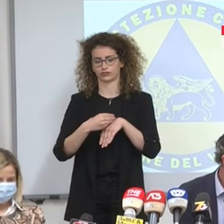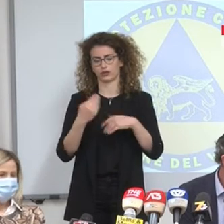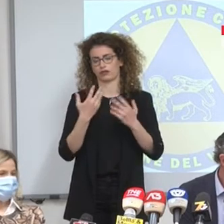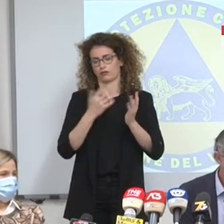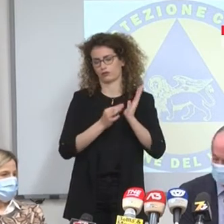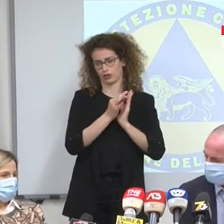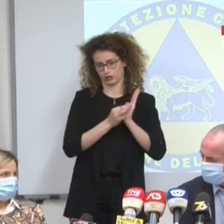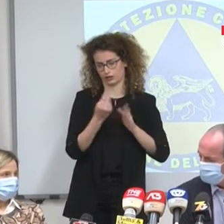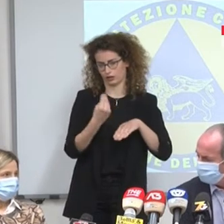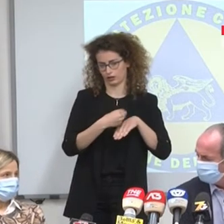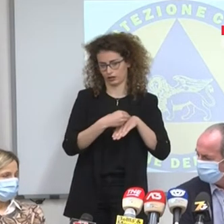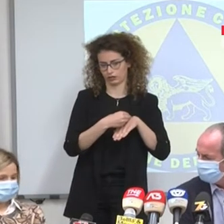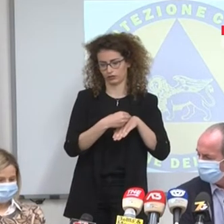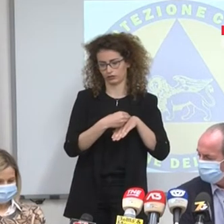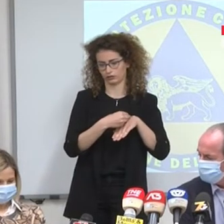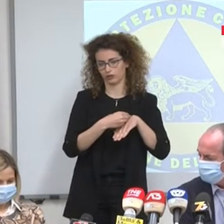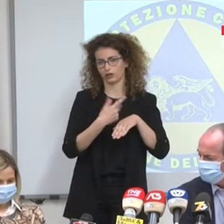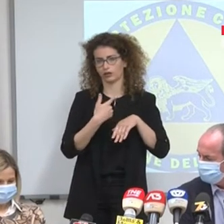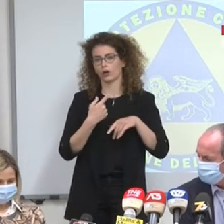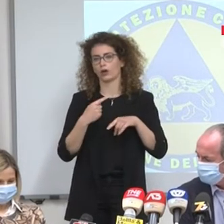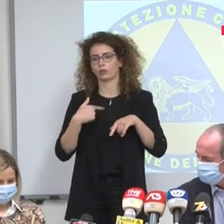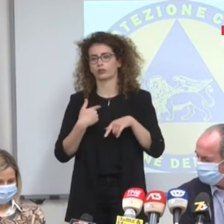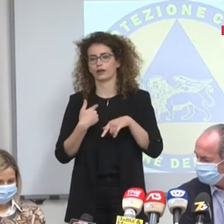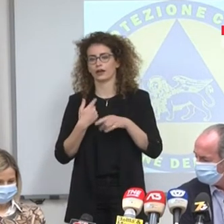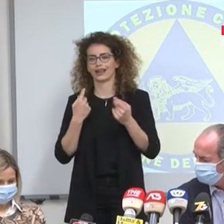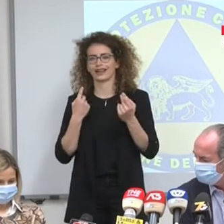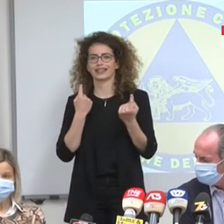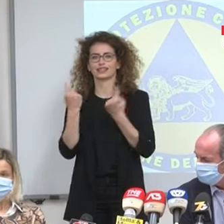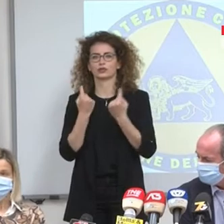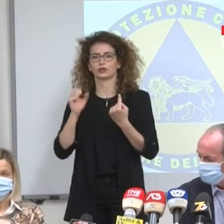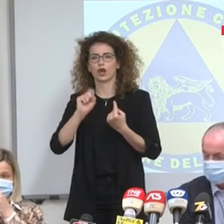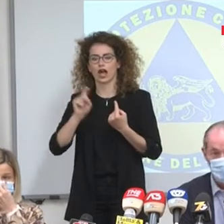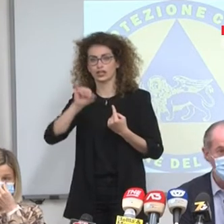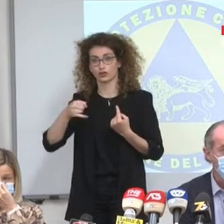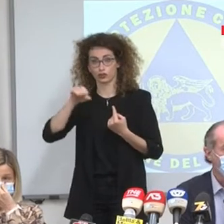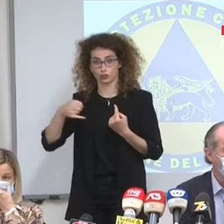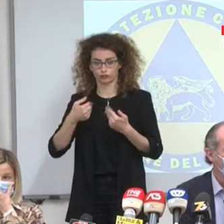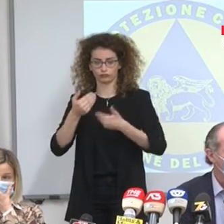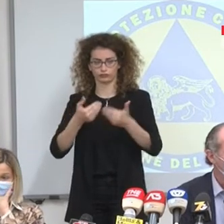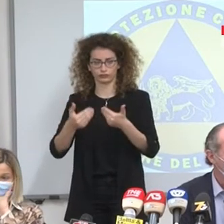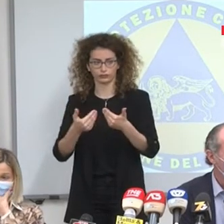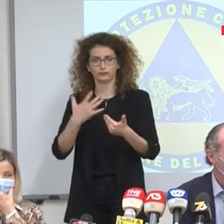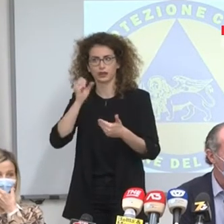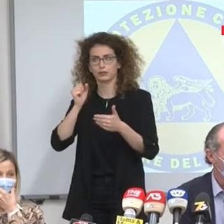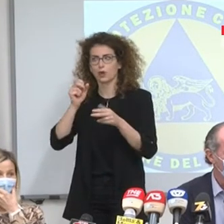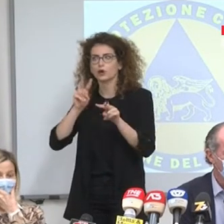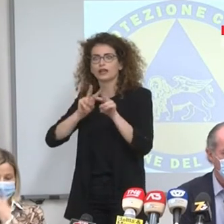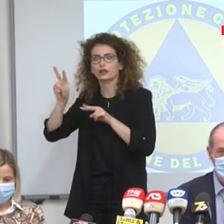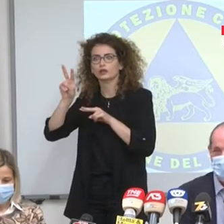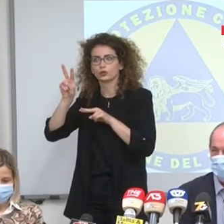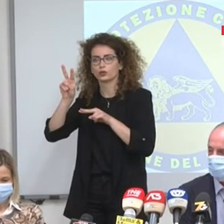al bollettino. Si sta andando avanti con la vicenda di AstraZeneca e di Johnson & Johnson per capire se a livello nazionale si possa